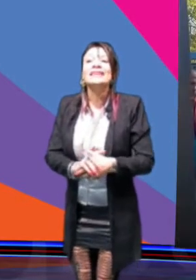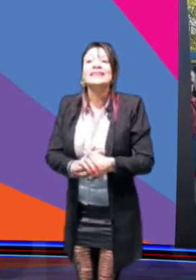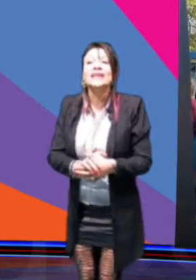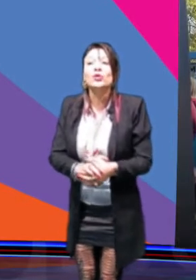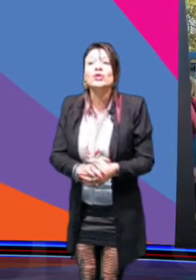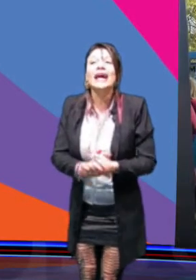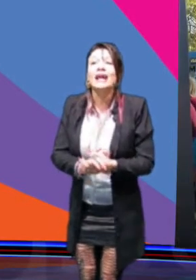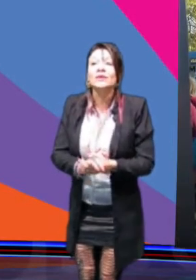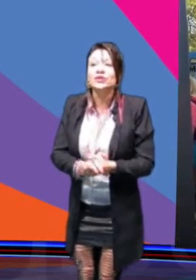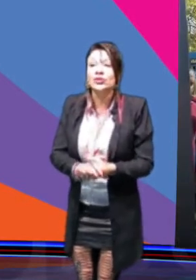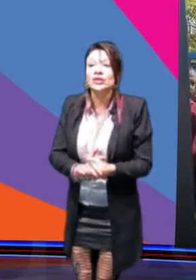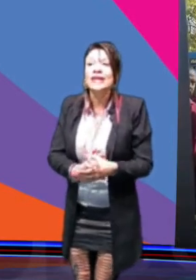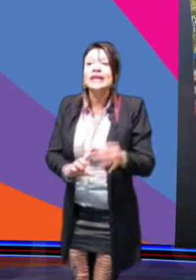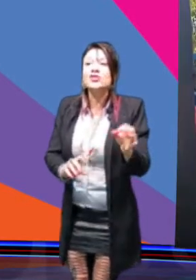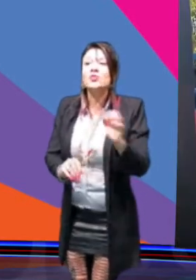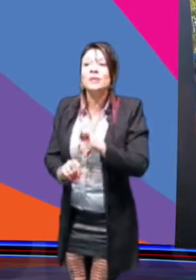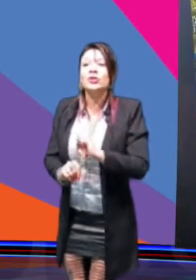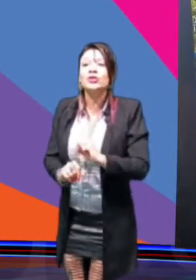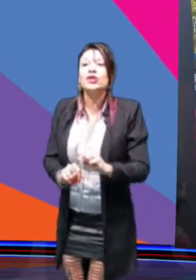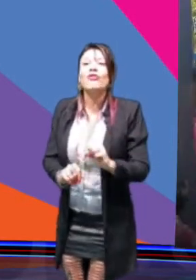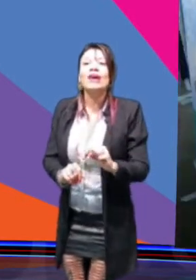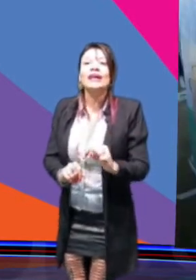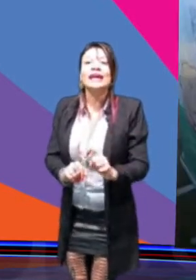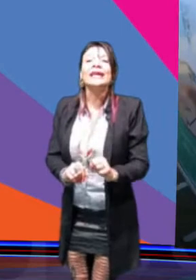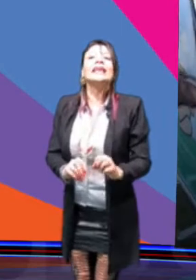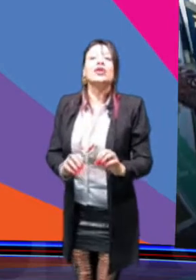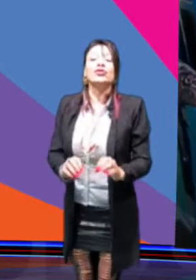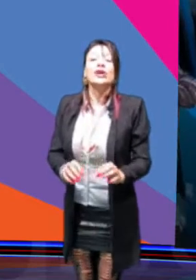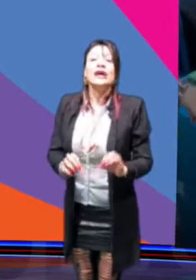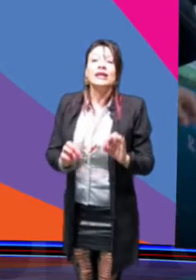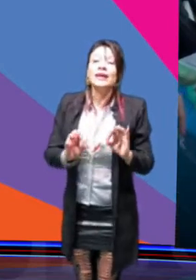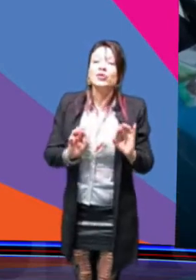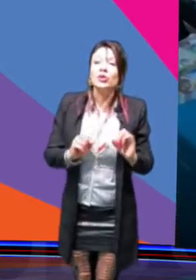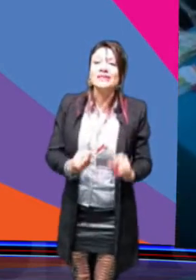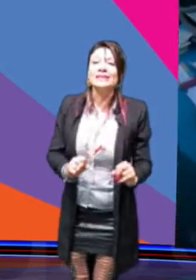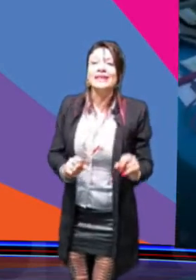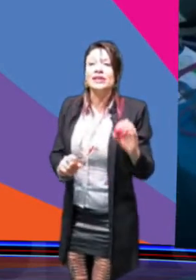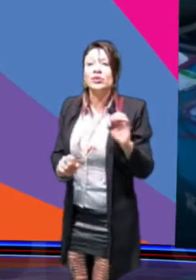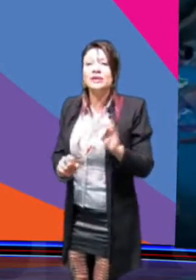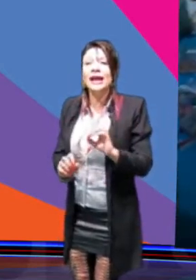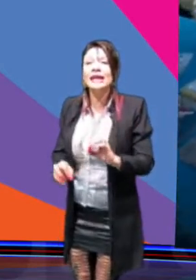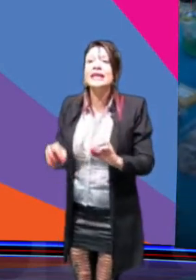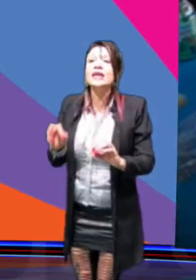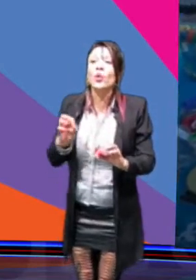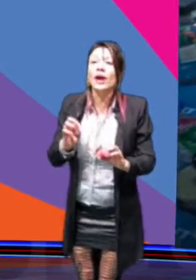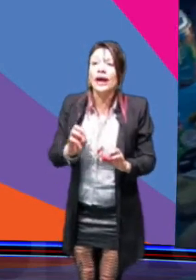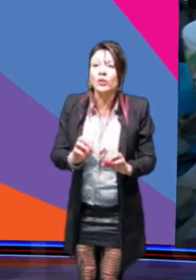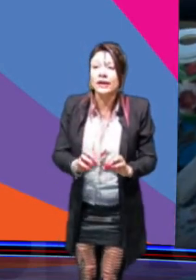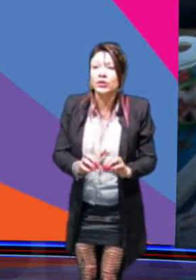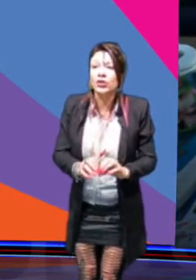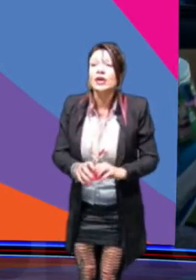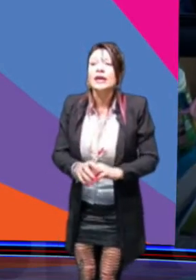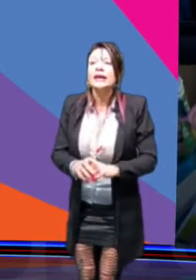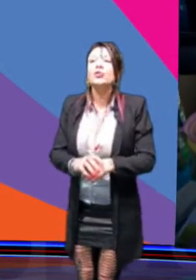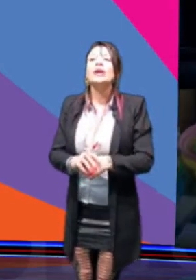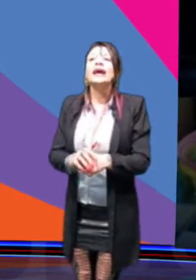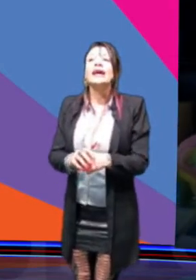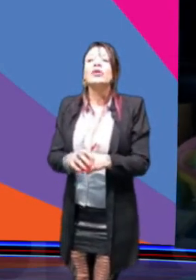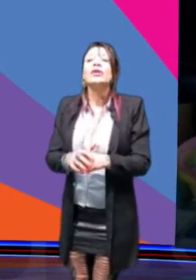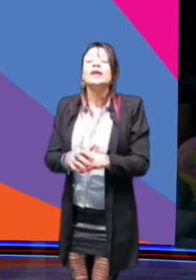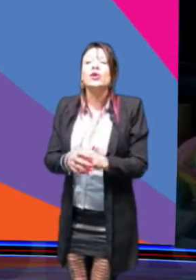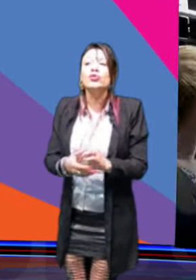de Salud, Carla Bisonti, y su par porteño, Fernán Quirós. Además estuvieron presentes Lito Vitale y Juan Carlos Baglietto, que estuvieron a